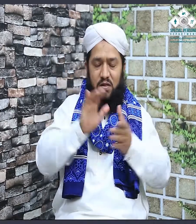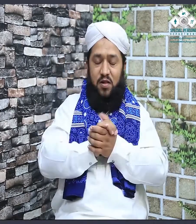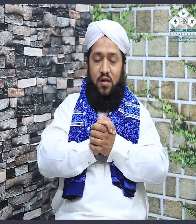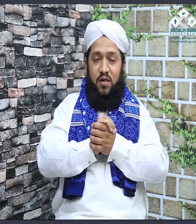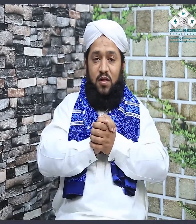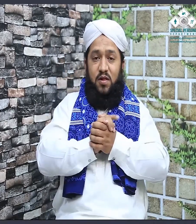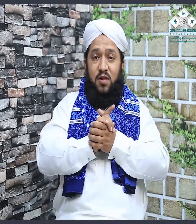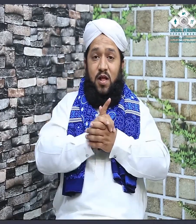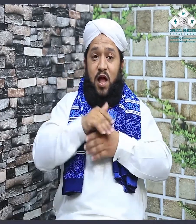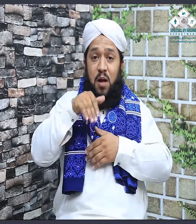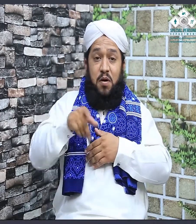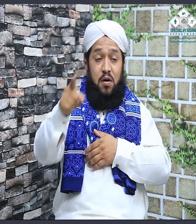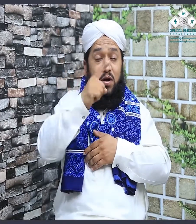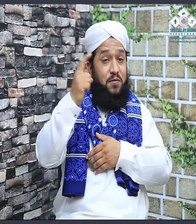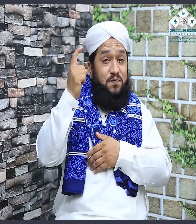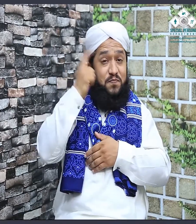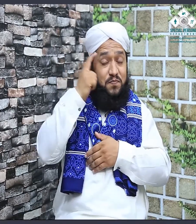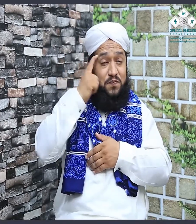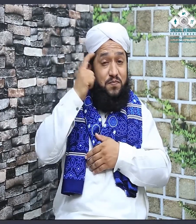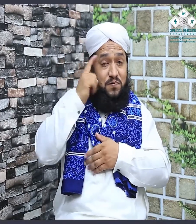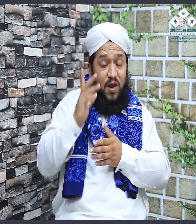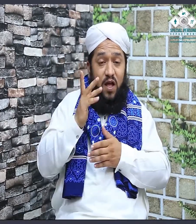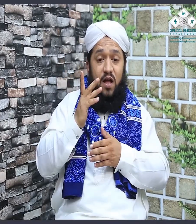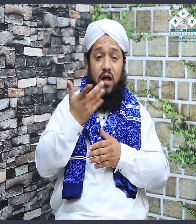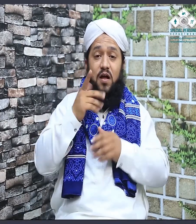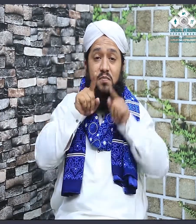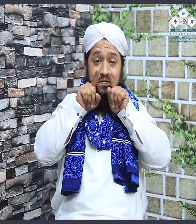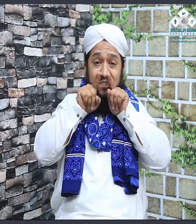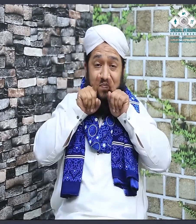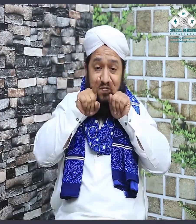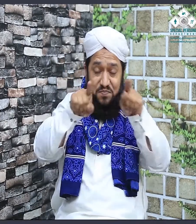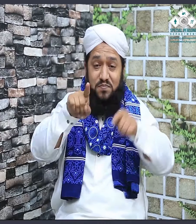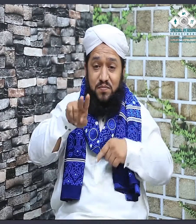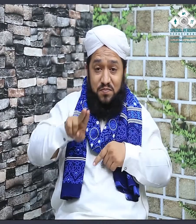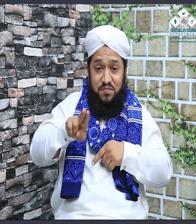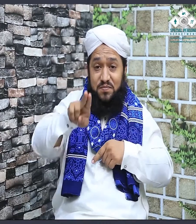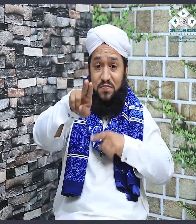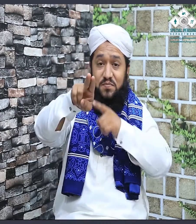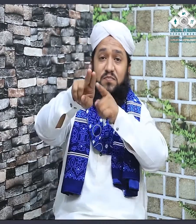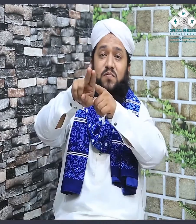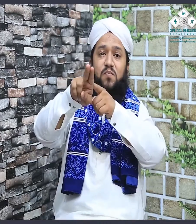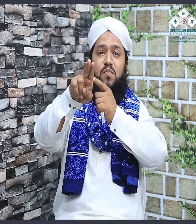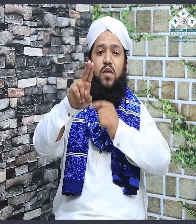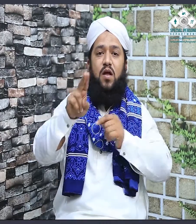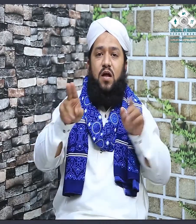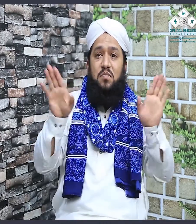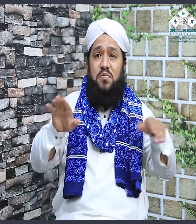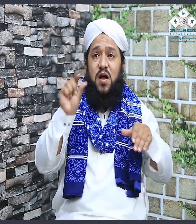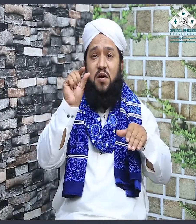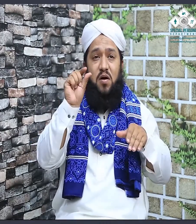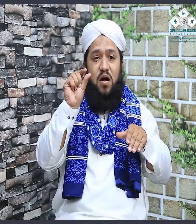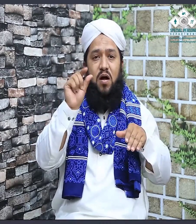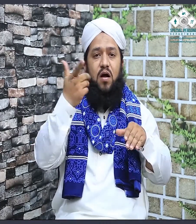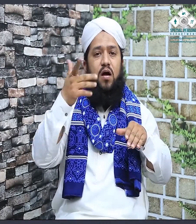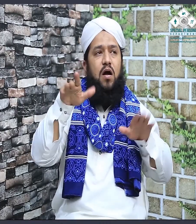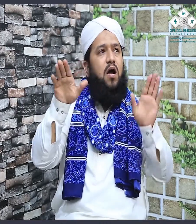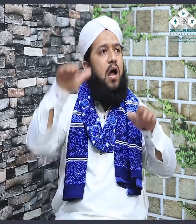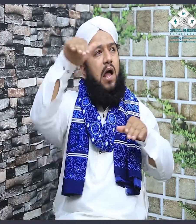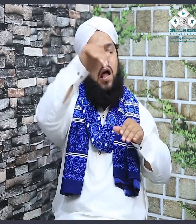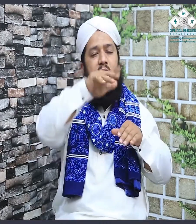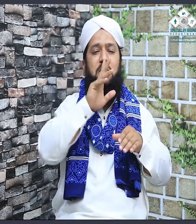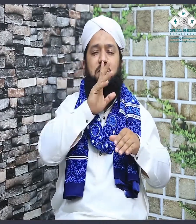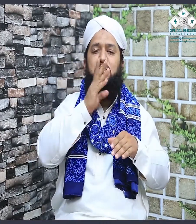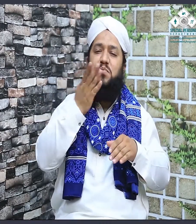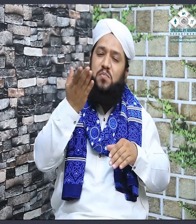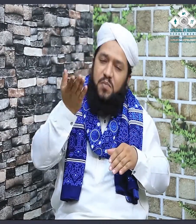لیکن اب سمجھنا یہ ہے کہ بیسیکلی ٹڈی کیا ہے، قرآن و حدیث کی روشنی میں اس جانور کے بارے میں ہمیں کیا سیکھنے کو ملتا ہے. اور یہ بھی ہم